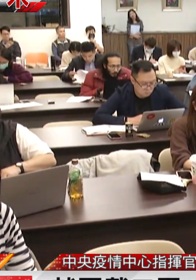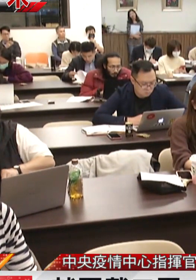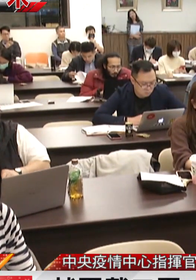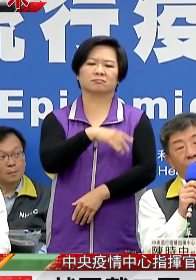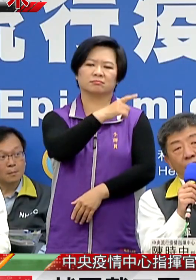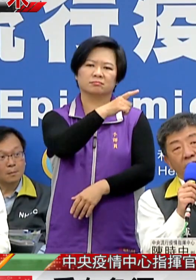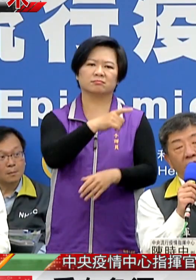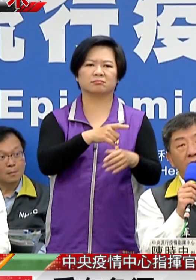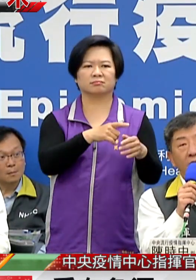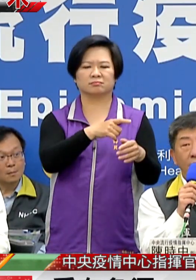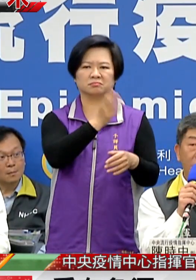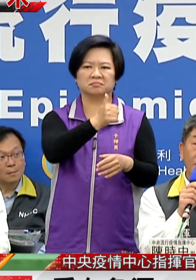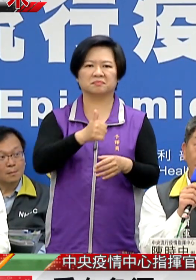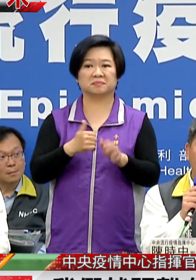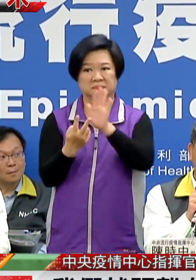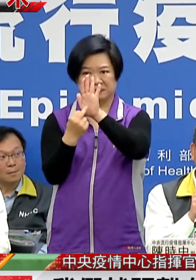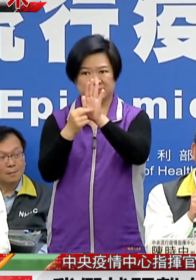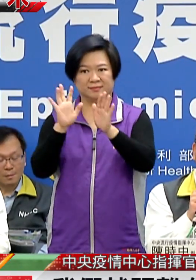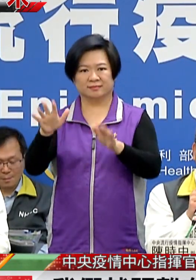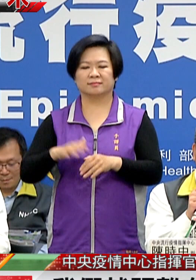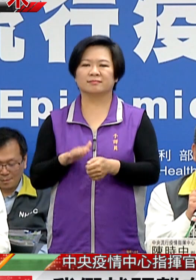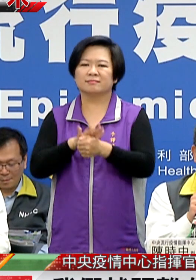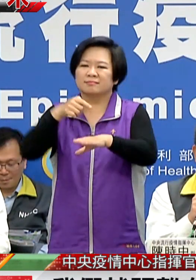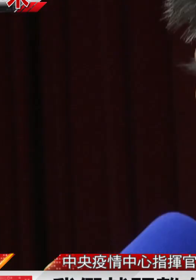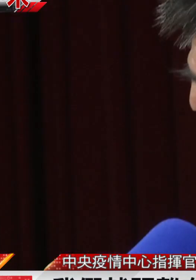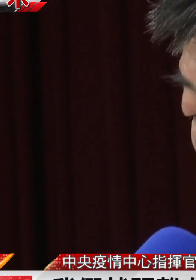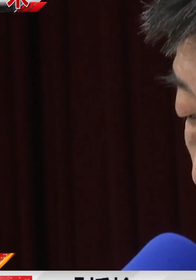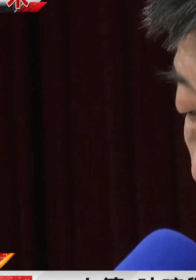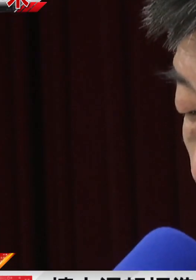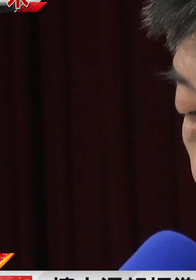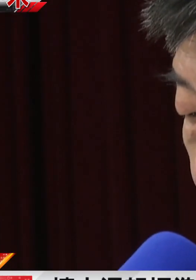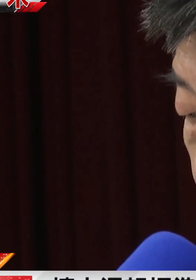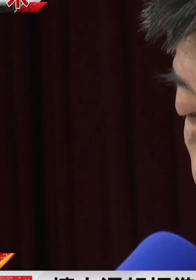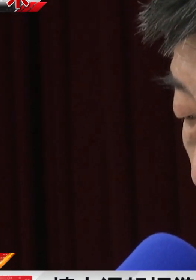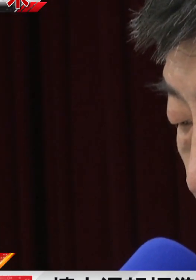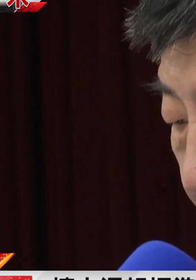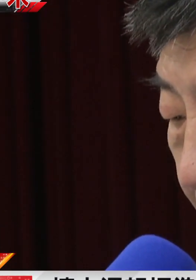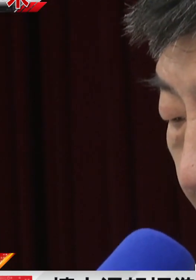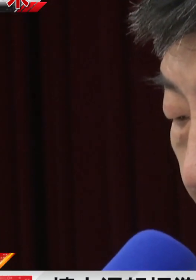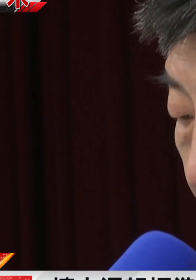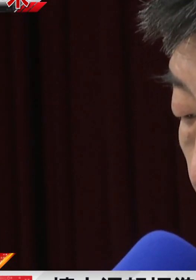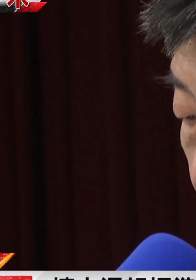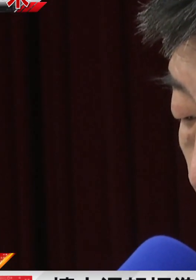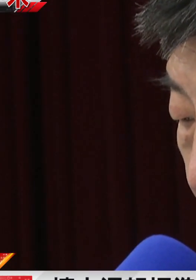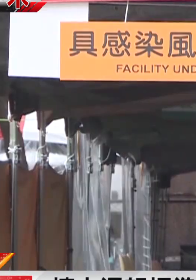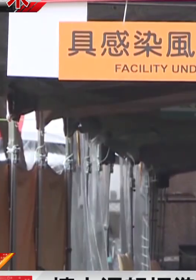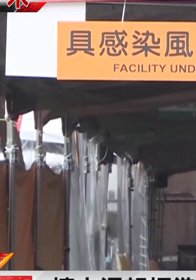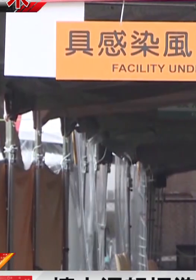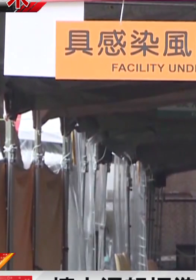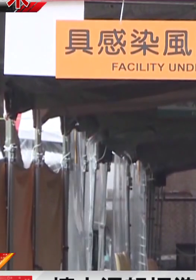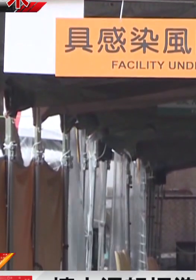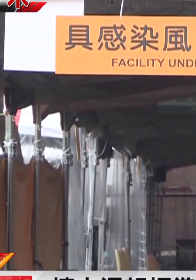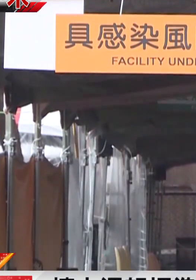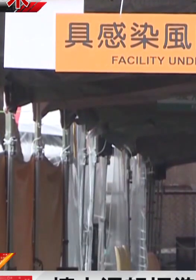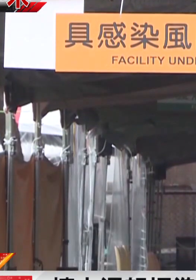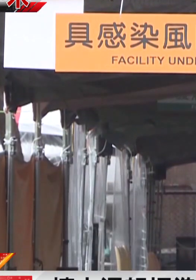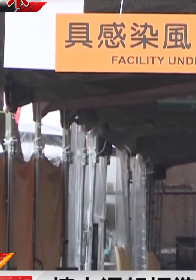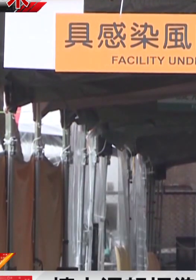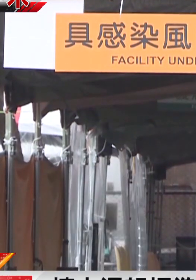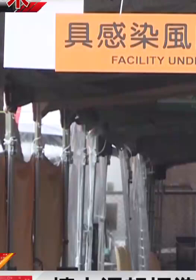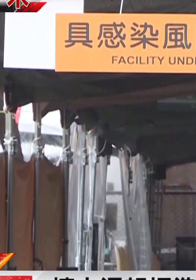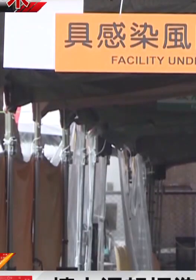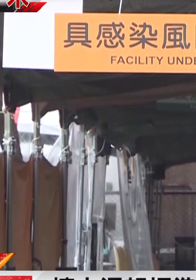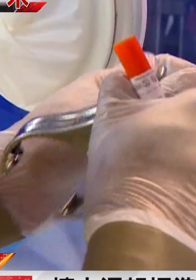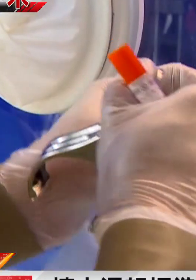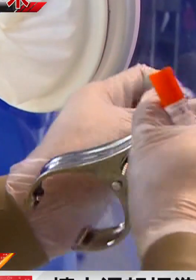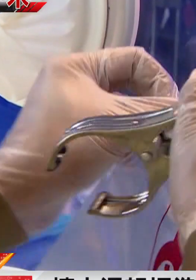口罩。有多深，我们就距离有多远吧。 清明连假前夕，指挥中心再度呼吁防疫千万不能松懈。